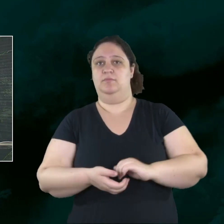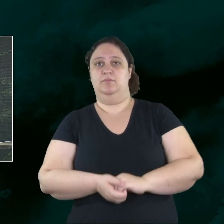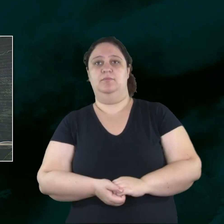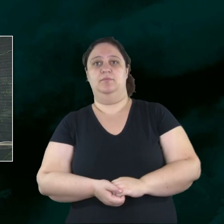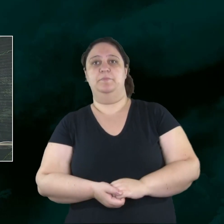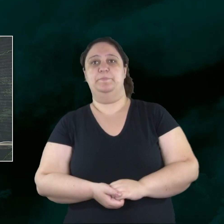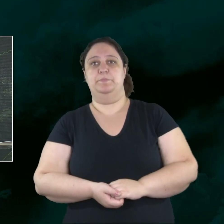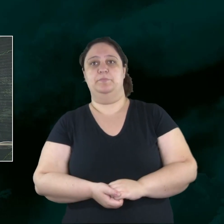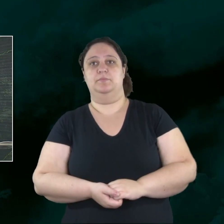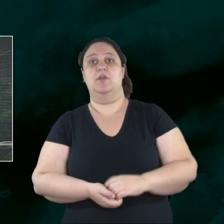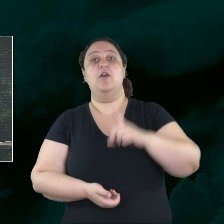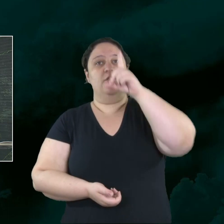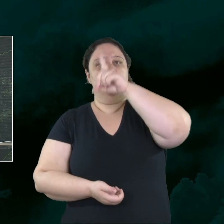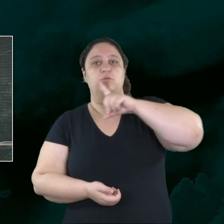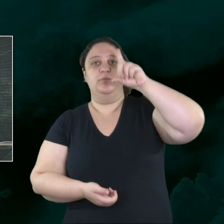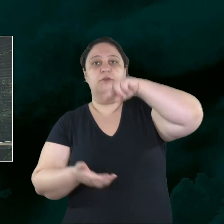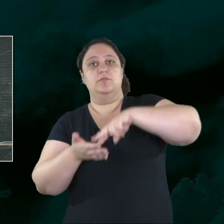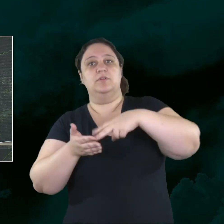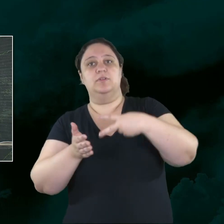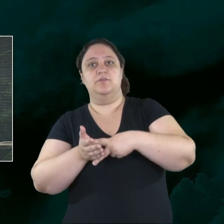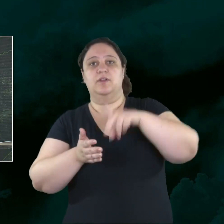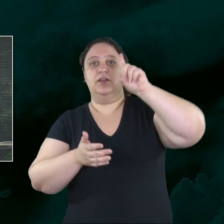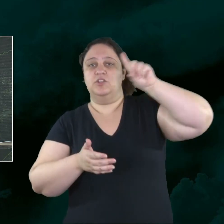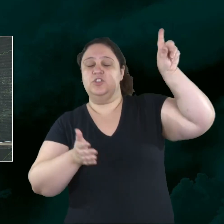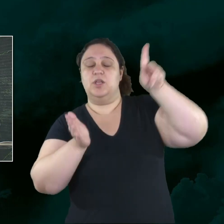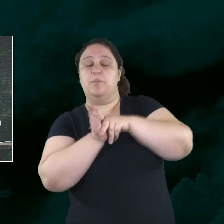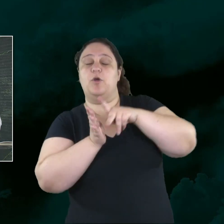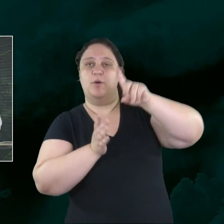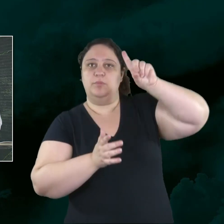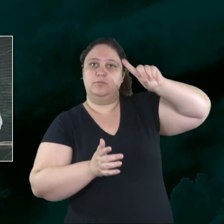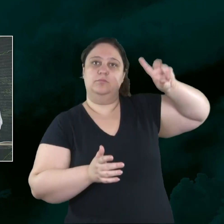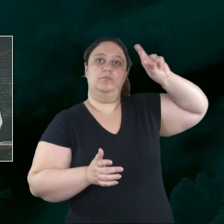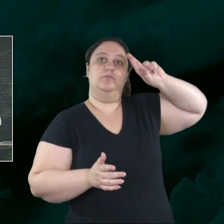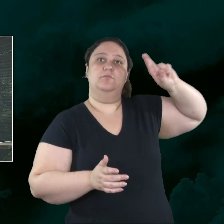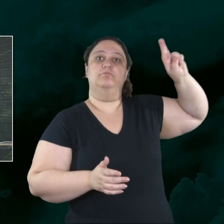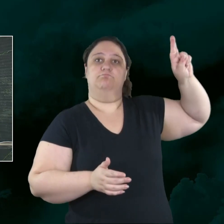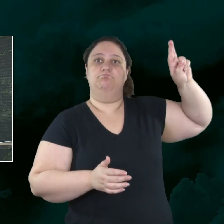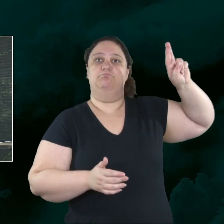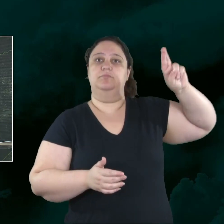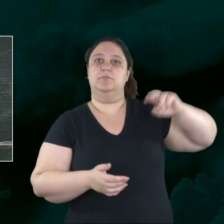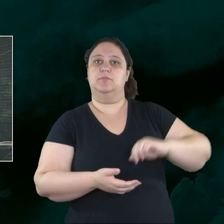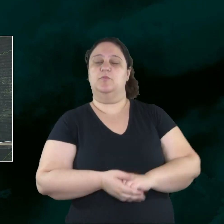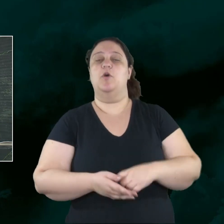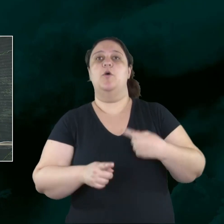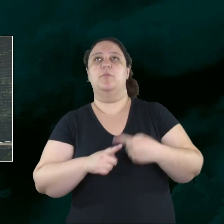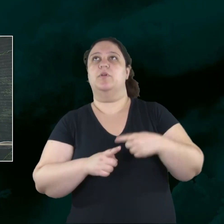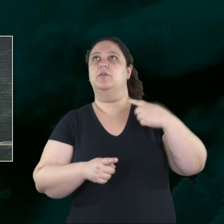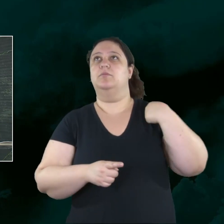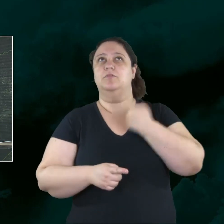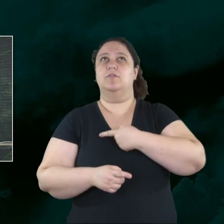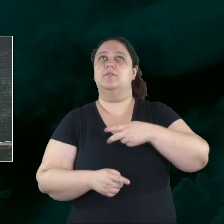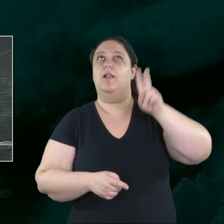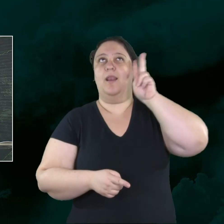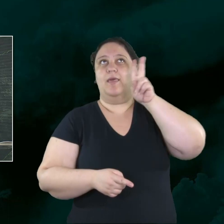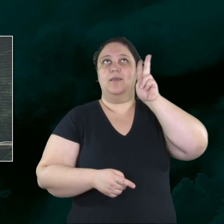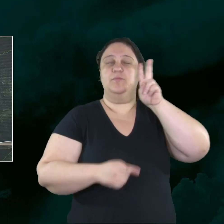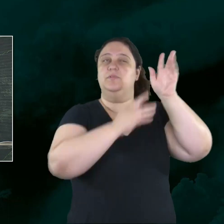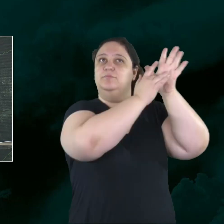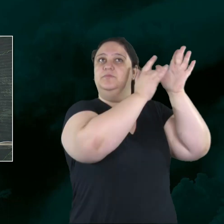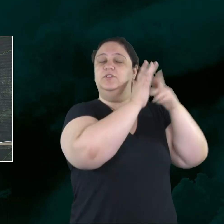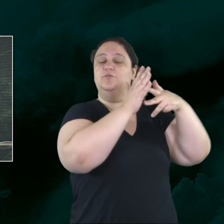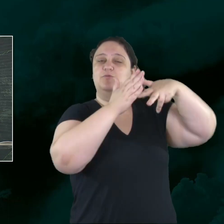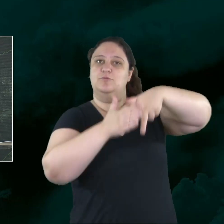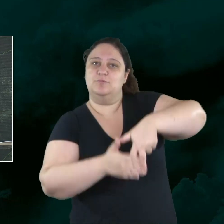próprio nome diz, domingo é o dia do Senhor, né, porque nós lembramos da ressurreição do Senhor, né, no 3º